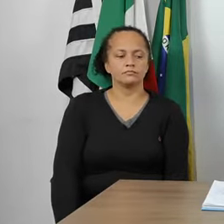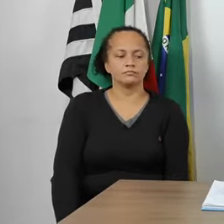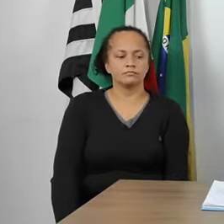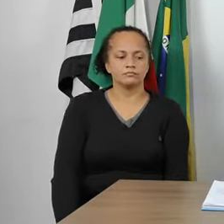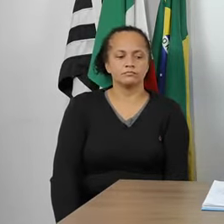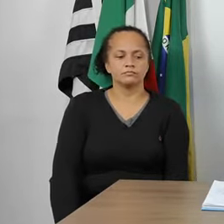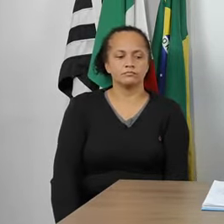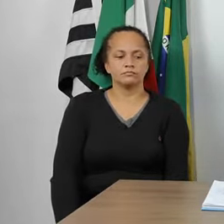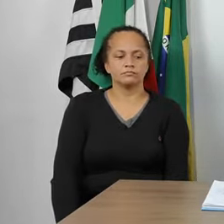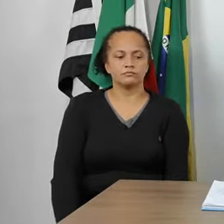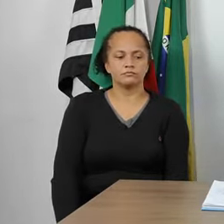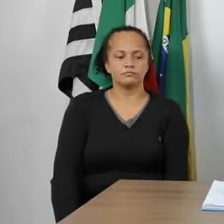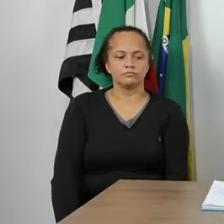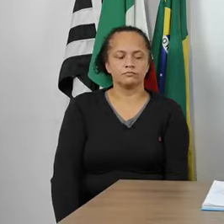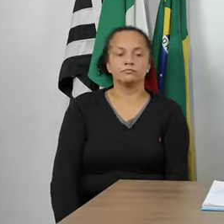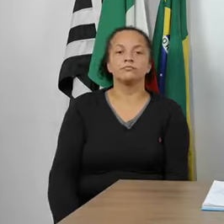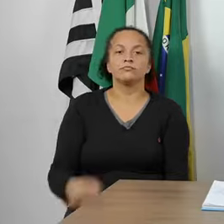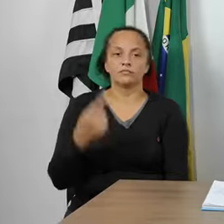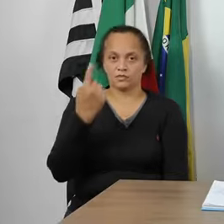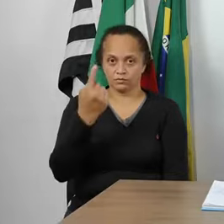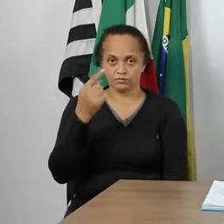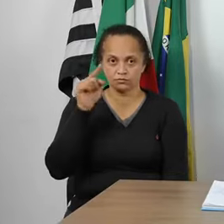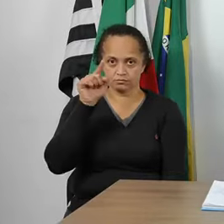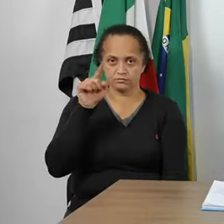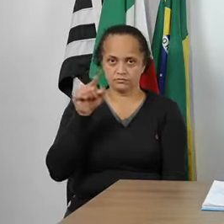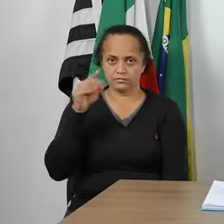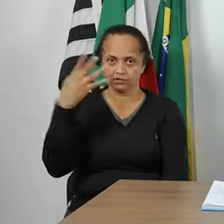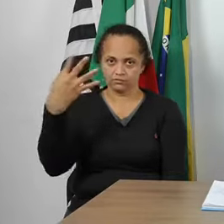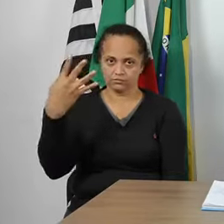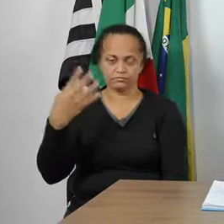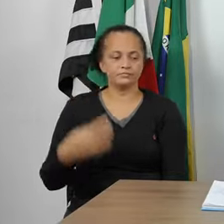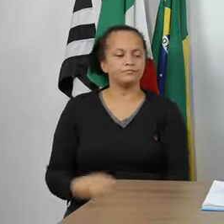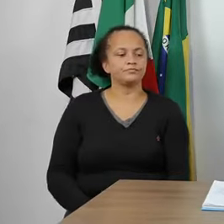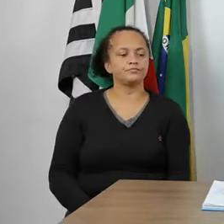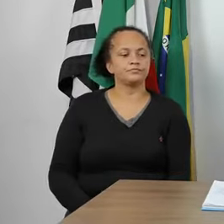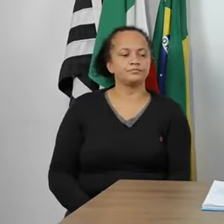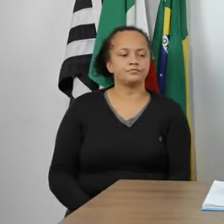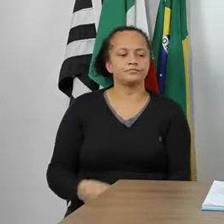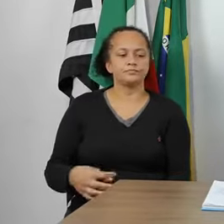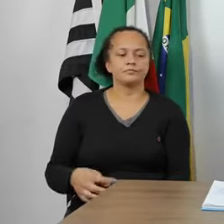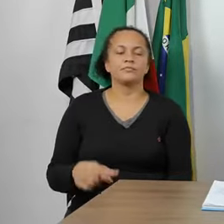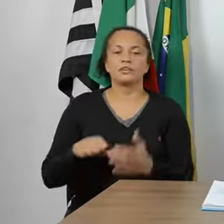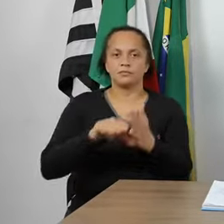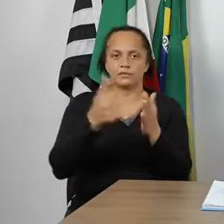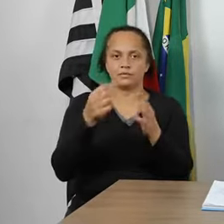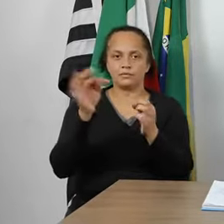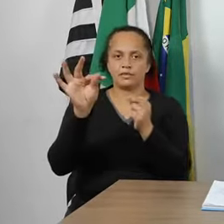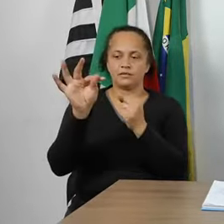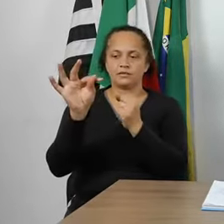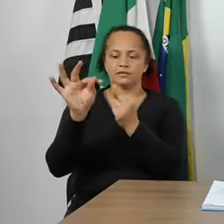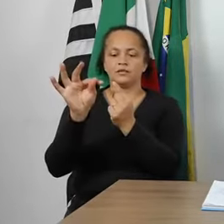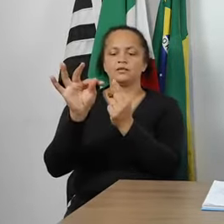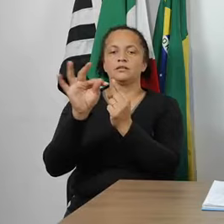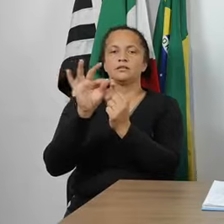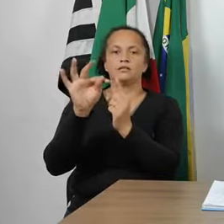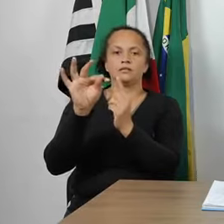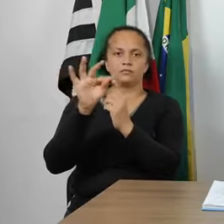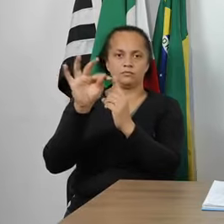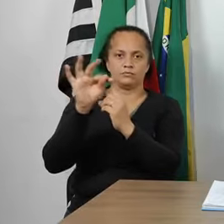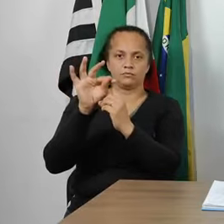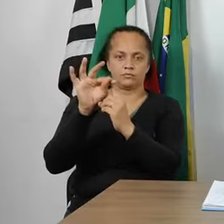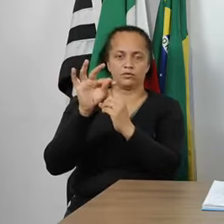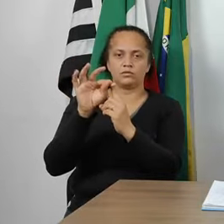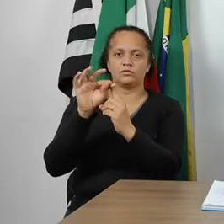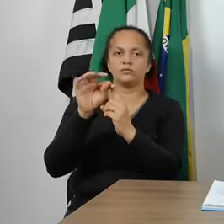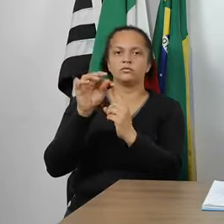2, do 1 ao 4 eu vou ler. A minha tradução é NVI e a palavra do Senhor nos diz assim,